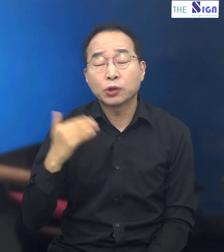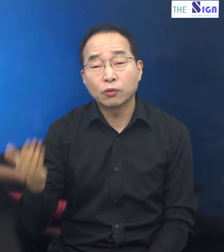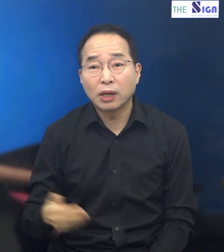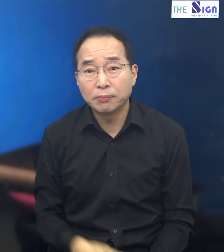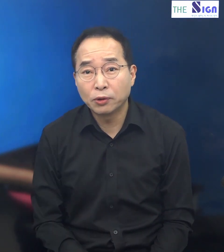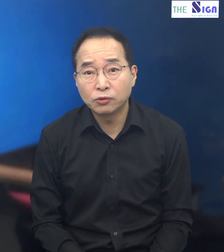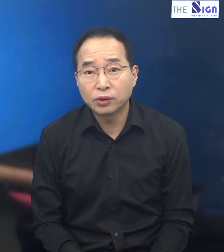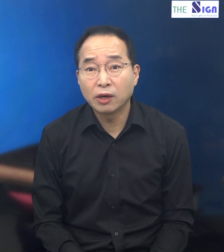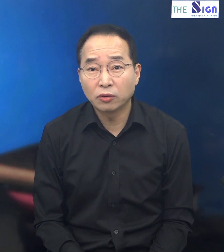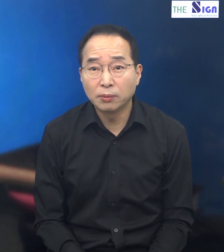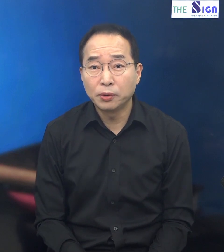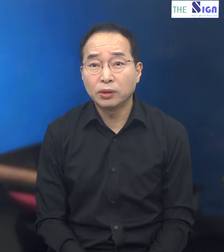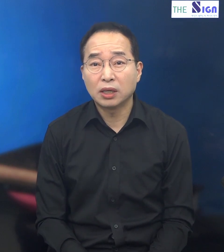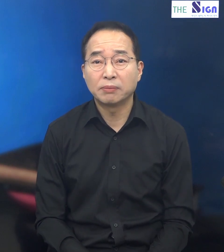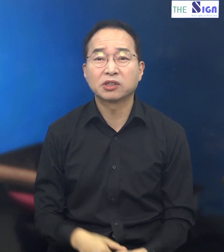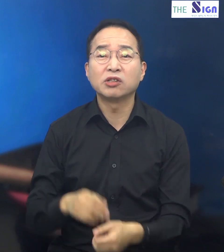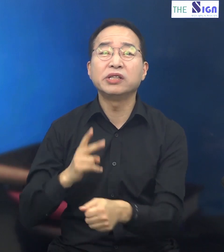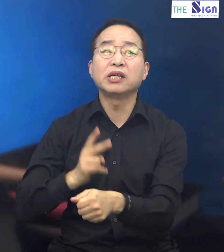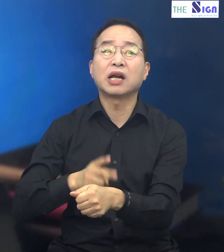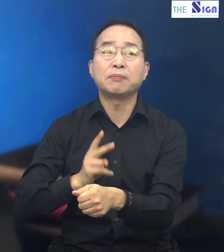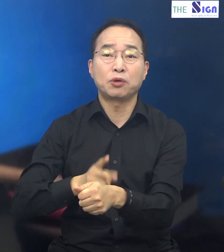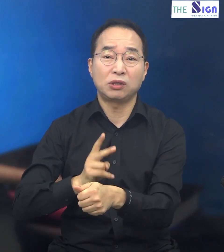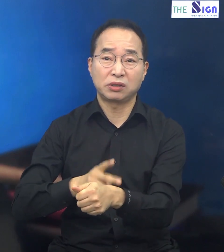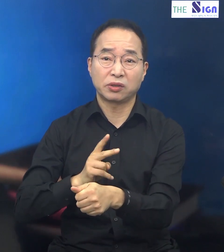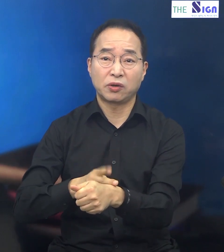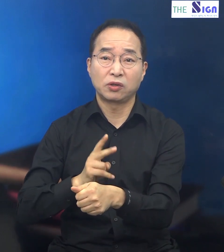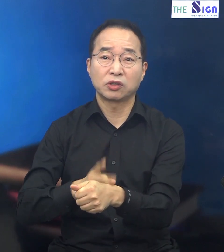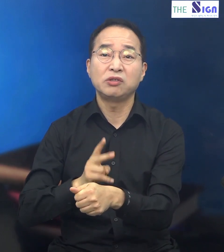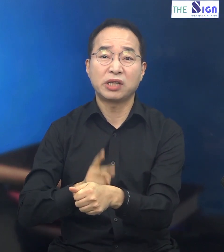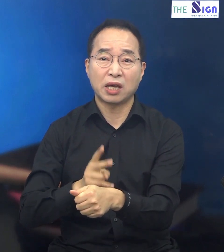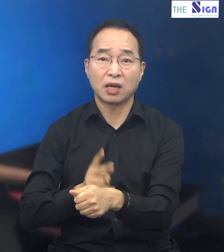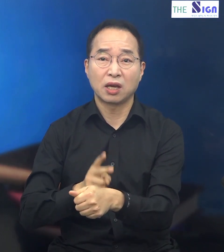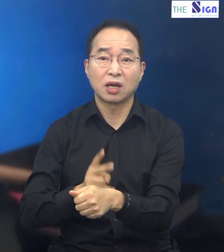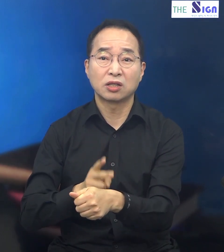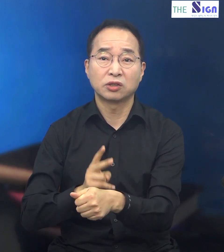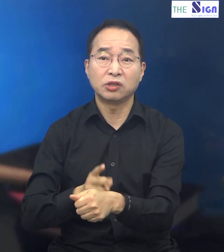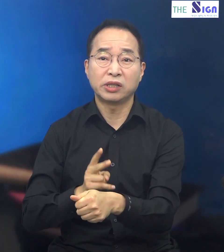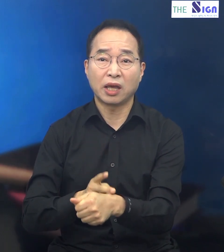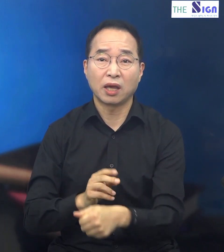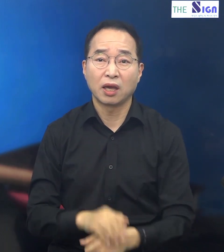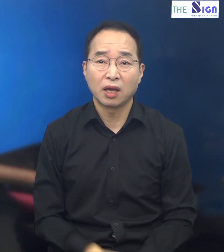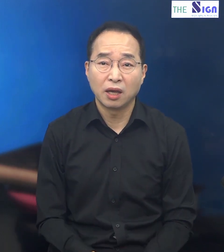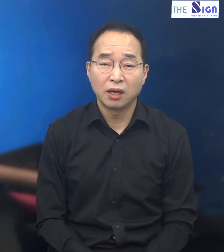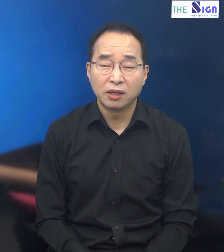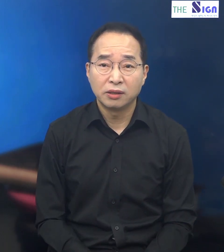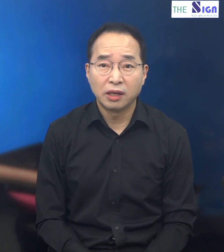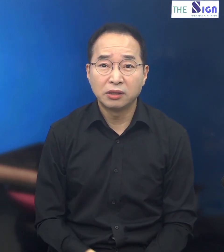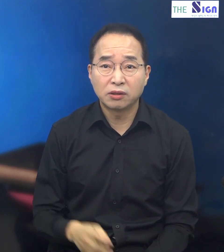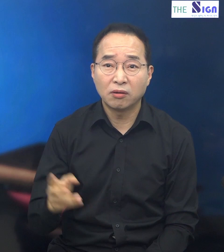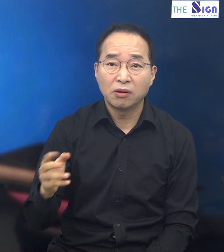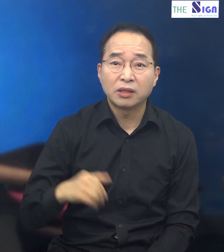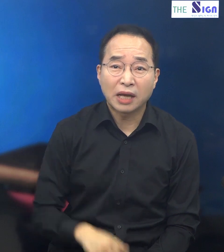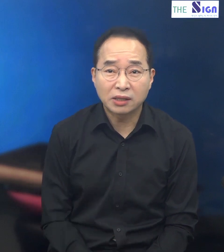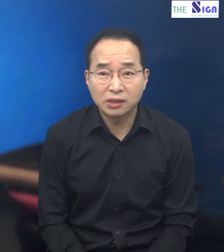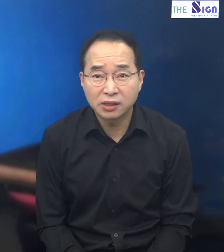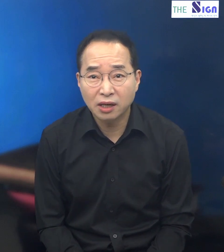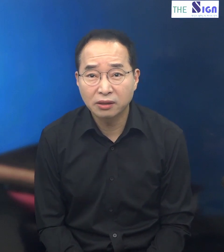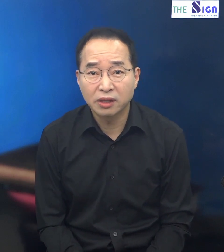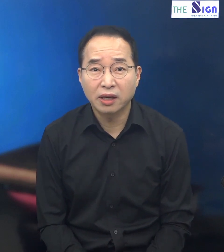최고라는 표현 중에 어떤 표현이냐면 선생이라는 표현이 있어요. 선생. 예를 들어 낚시를 잘하는데